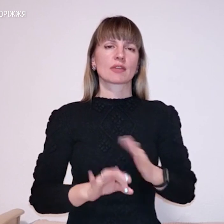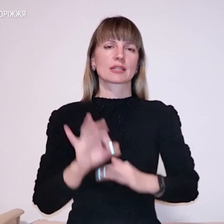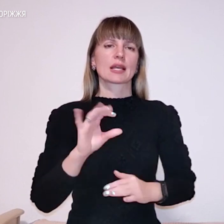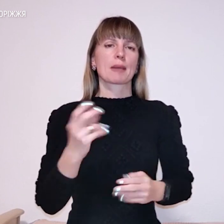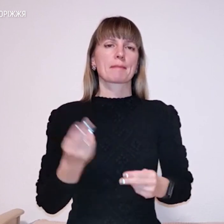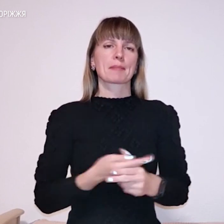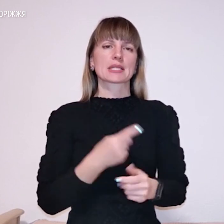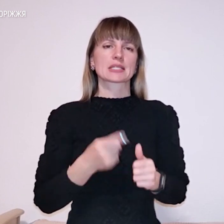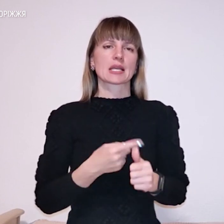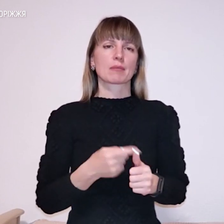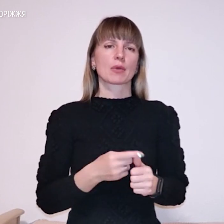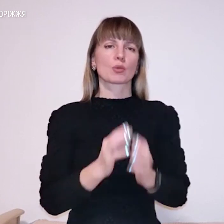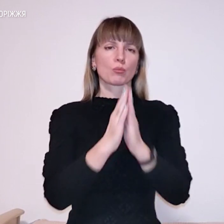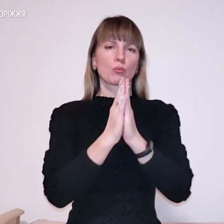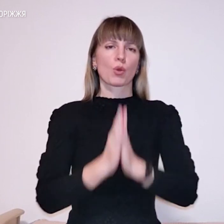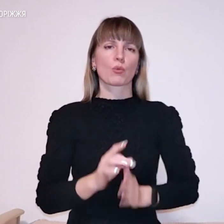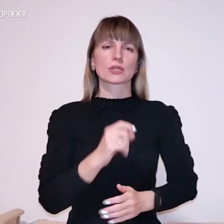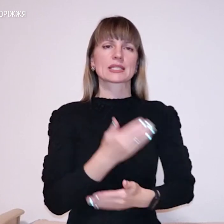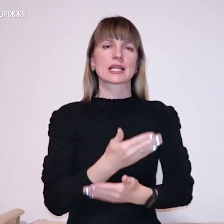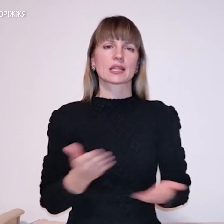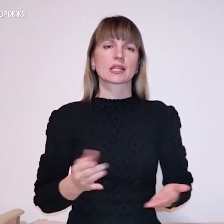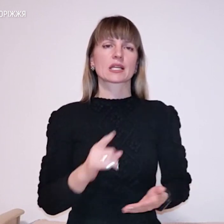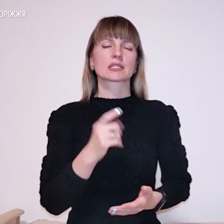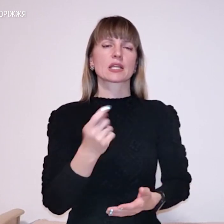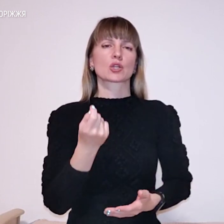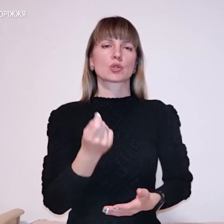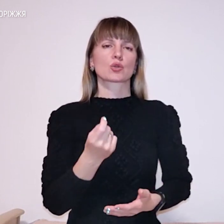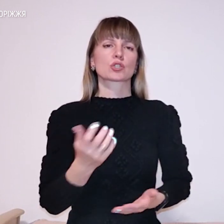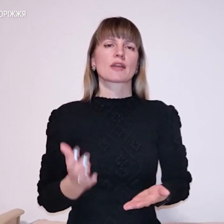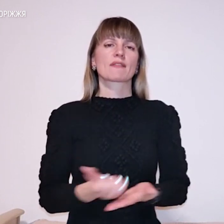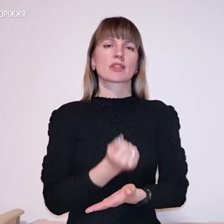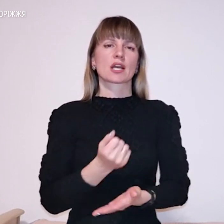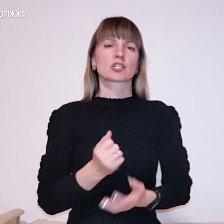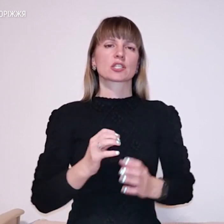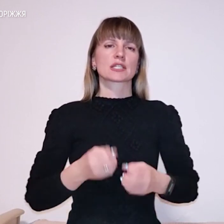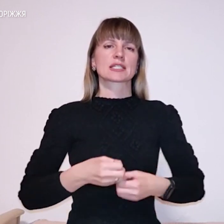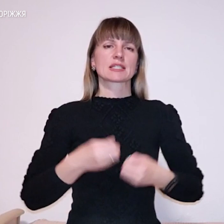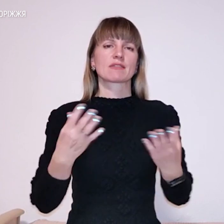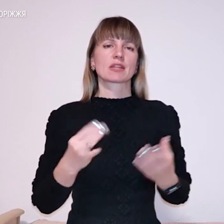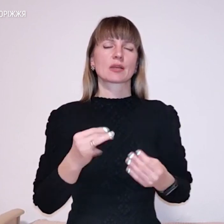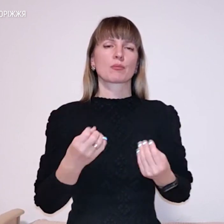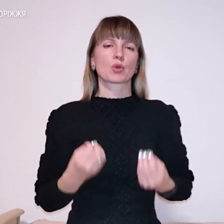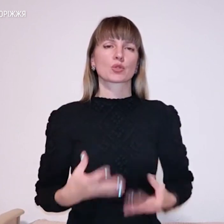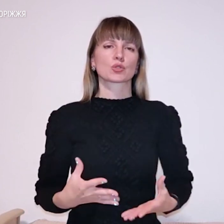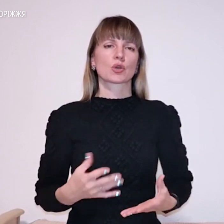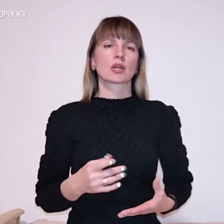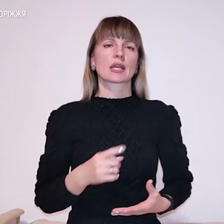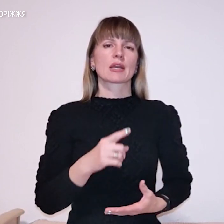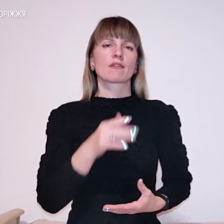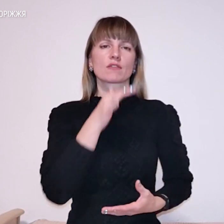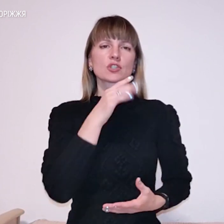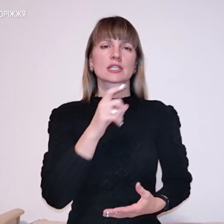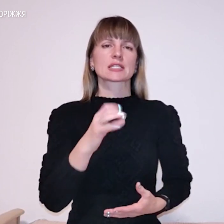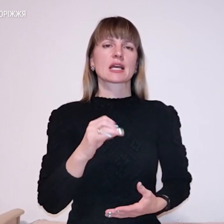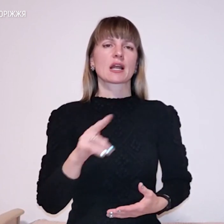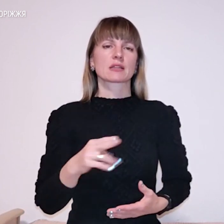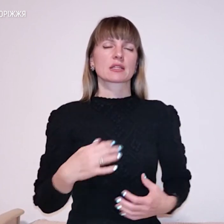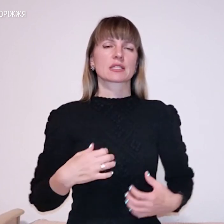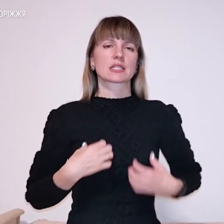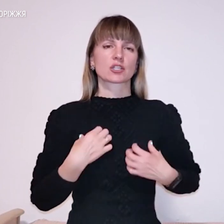імен помолимось за них, за трошки вдачі, світлої, простої, в час зрад страшних і